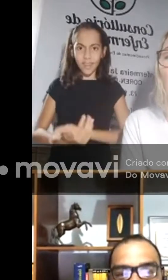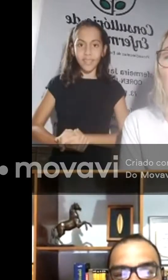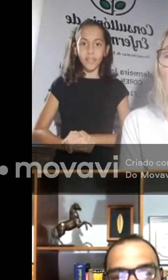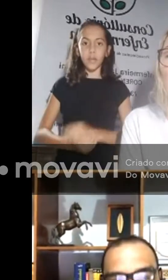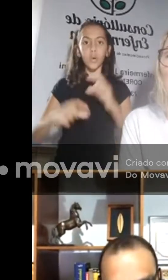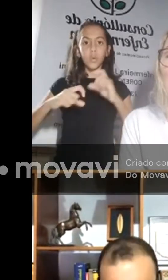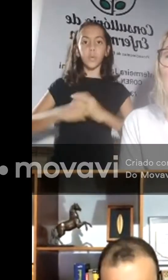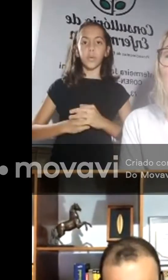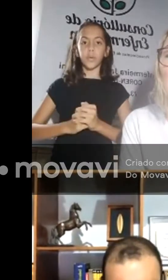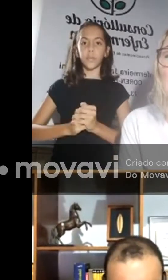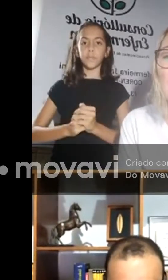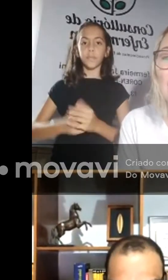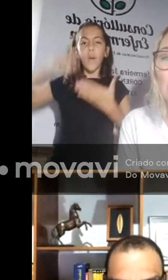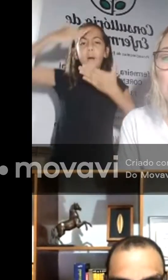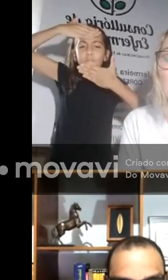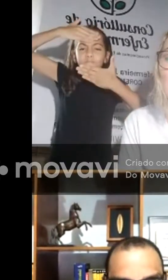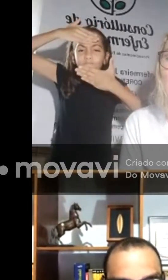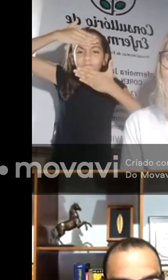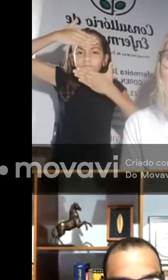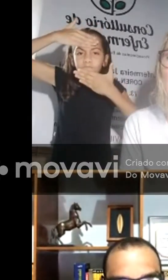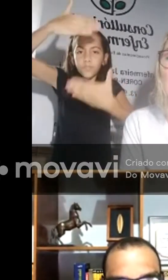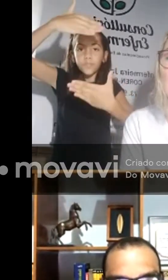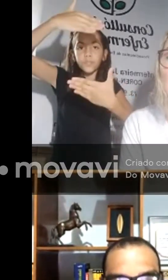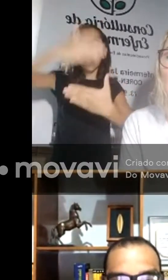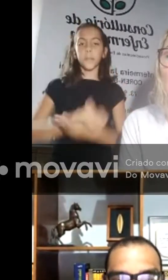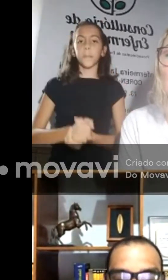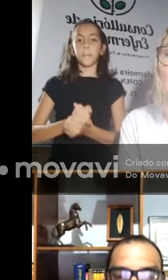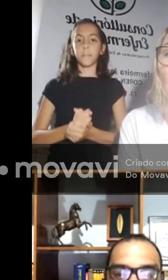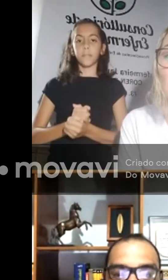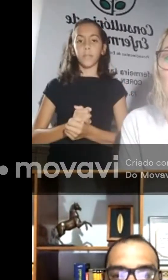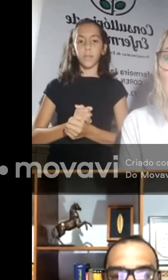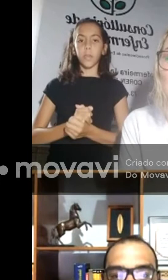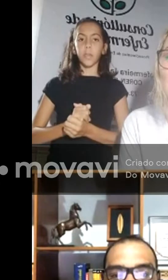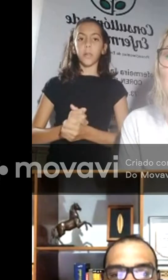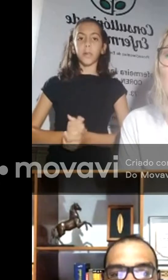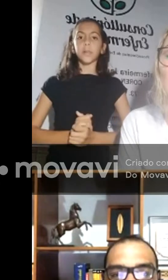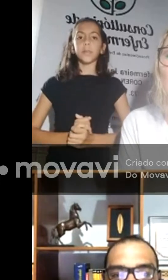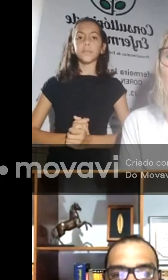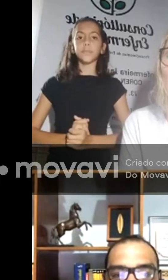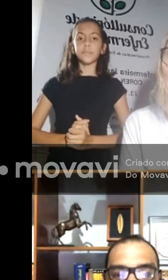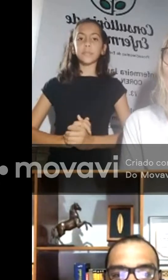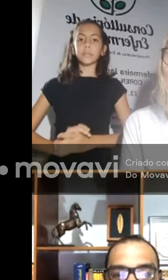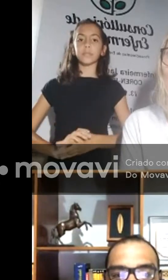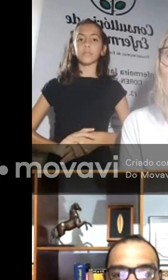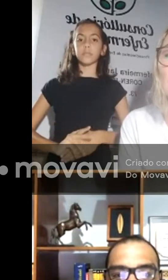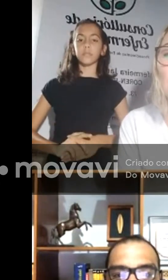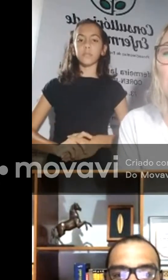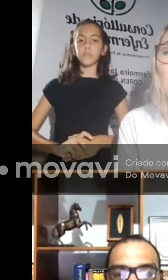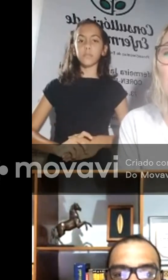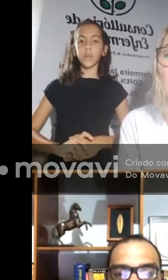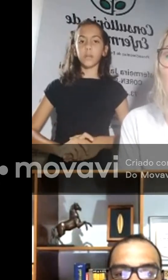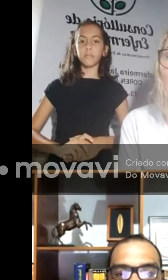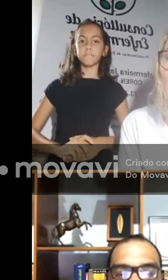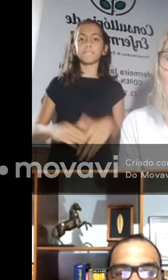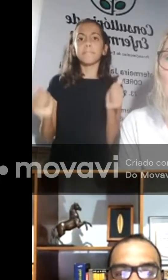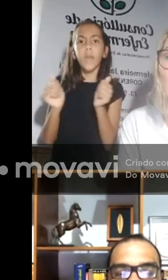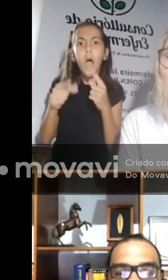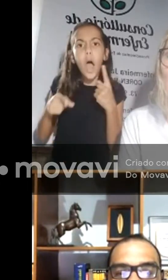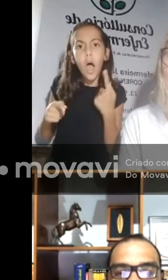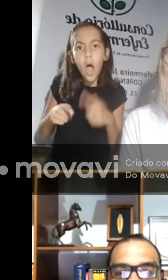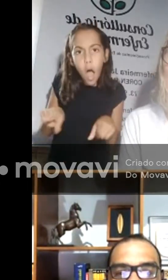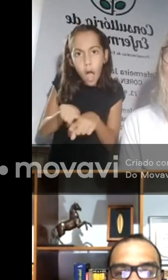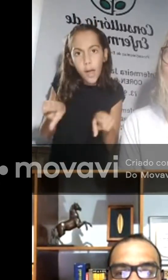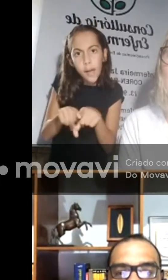disposição. doutor. Muito obrigada por ter aceitado esse convite de estar aqui participando na nossa